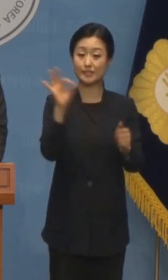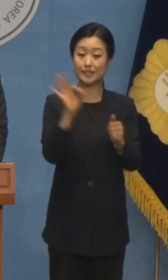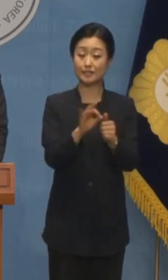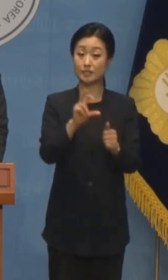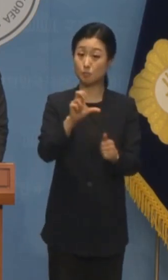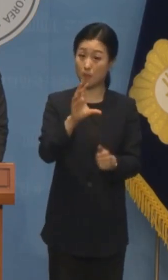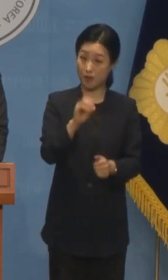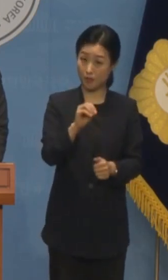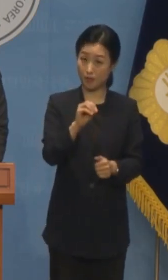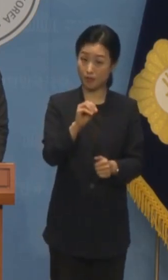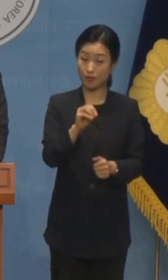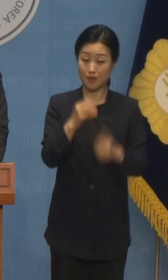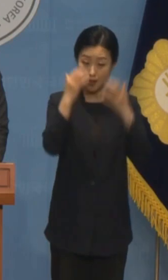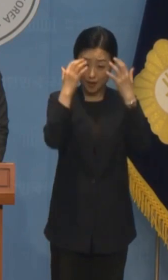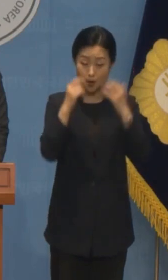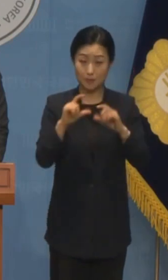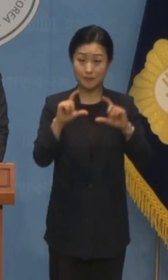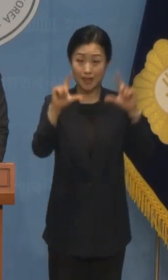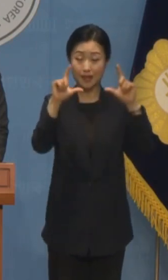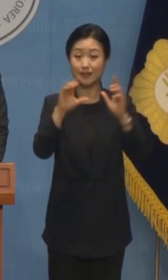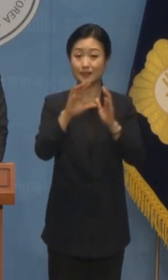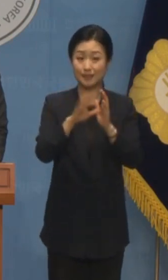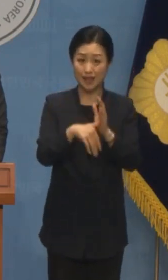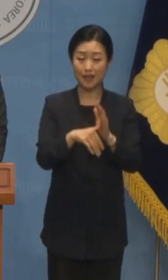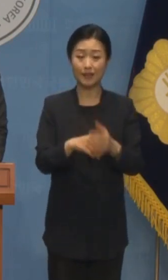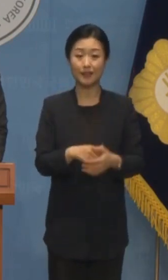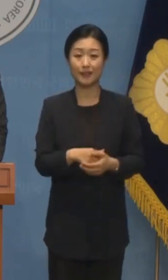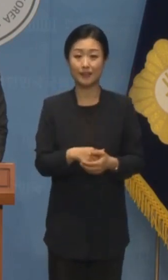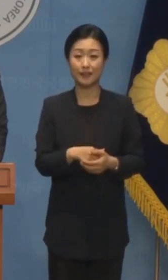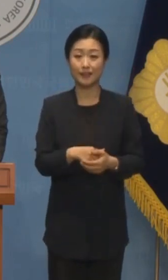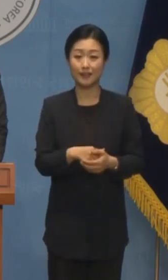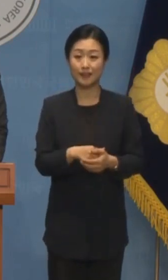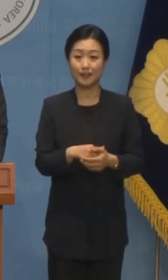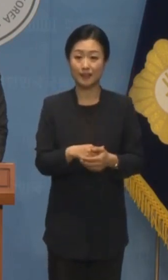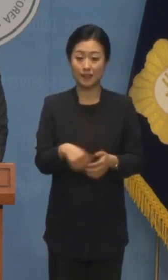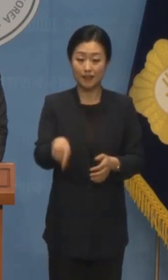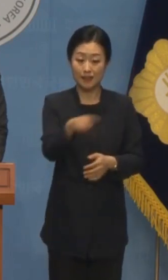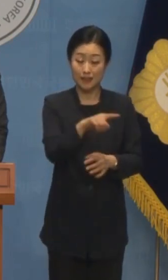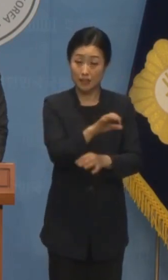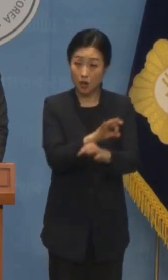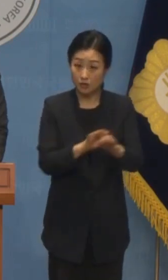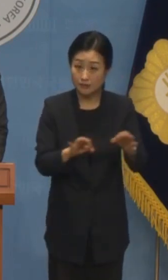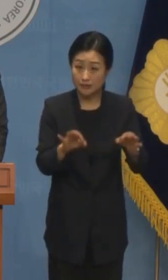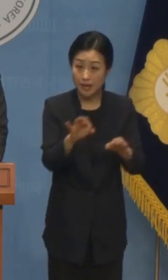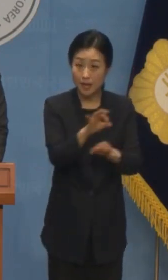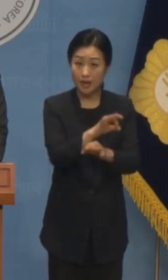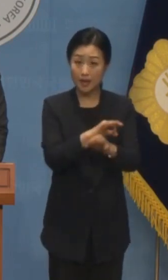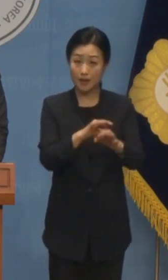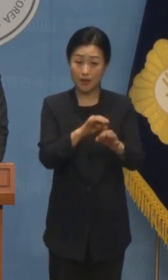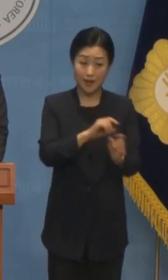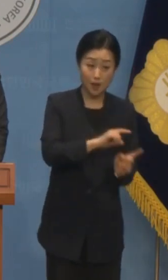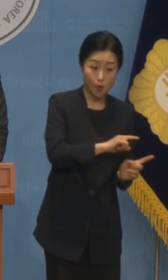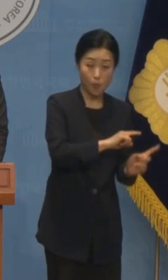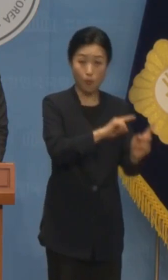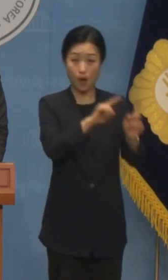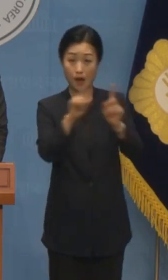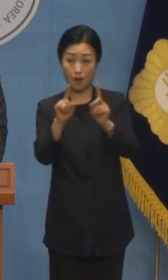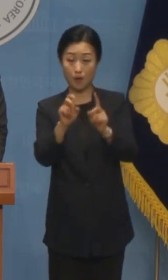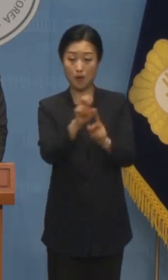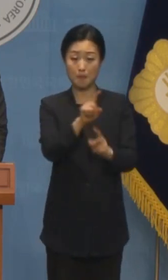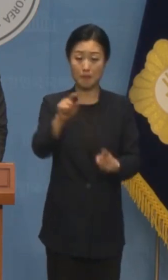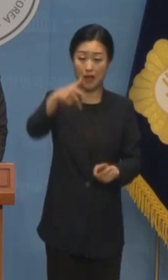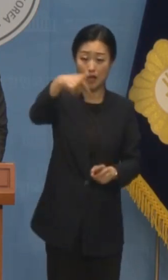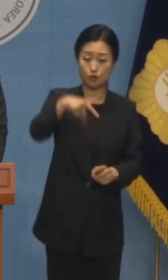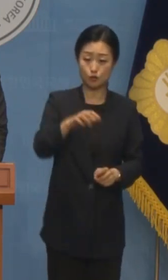지원은 한여름 불 더위에도 꽁꽁 얼어붙은 민생과 경제의 활력을 불어넣을 마중